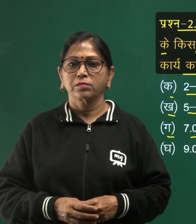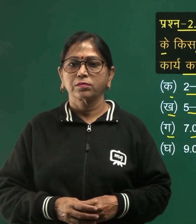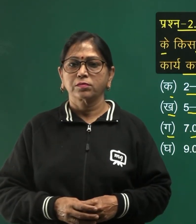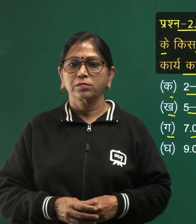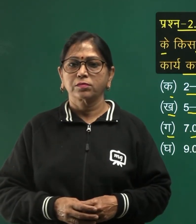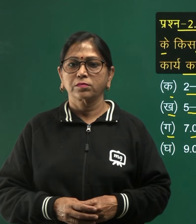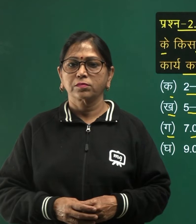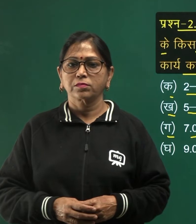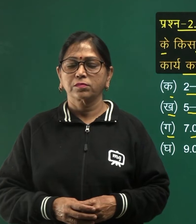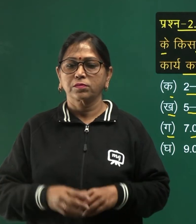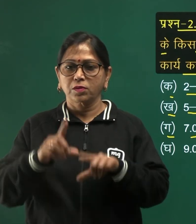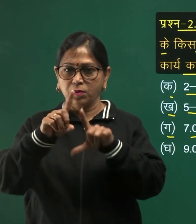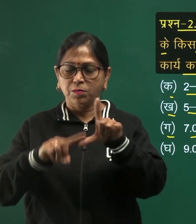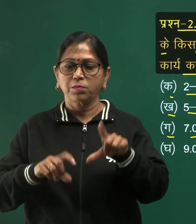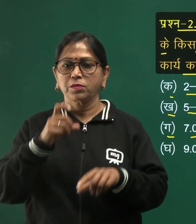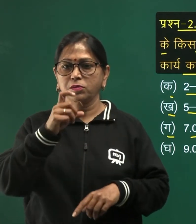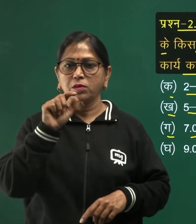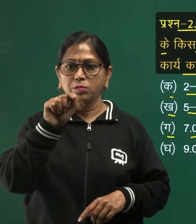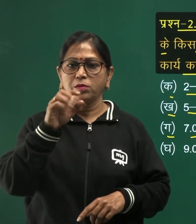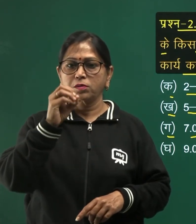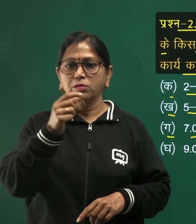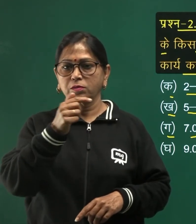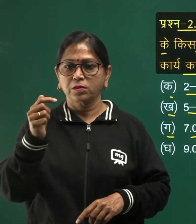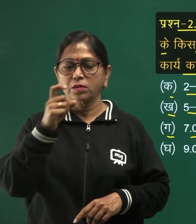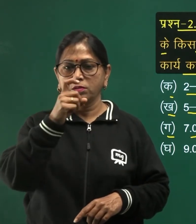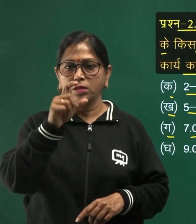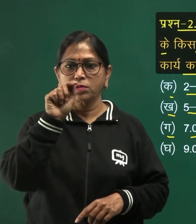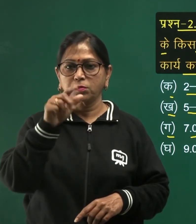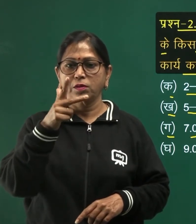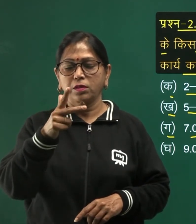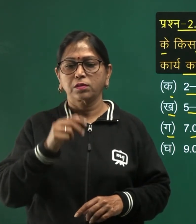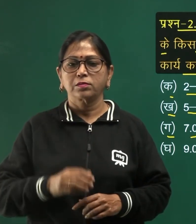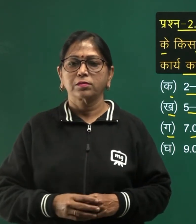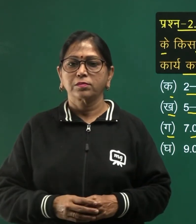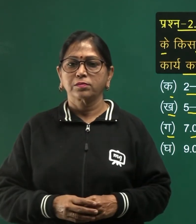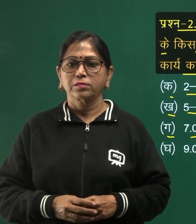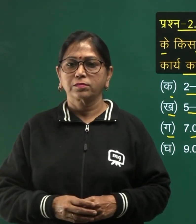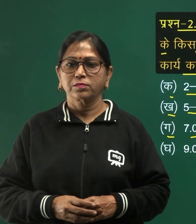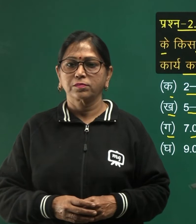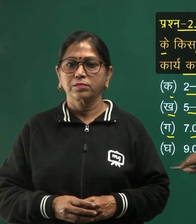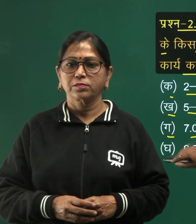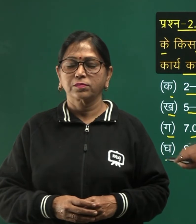नंबर तीन सात पंच जीरो से सात पॉइंट आठ